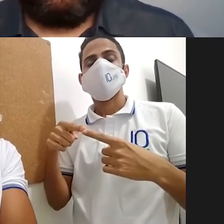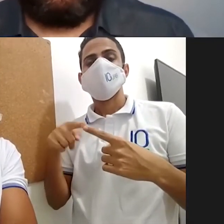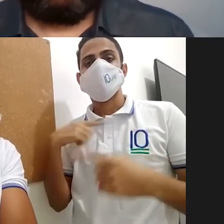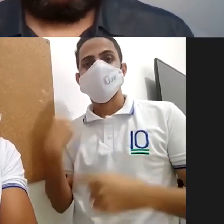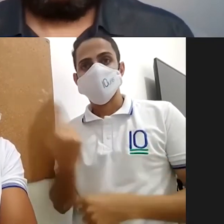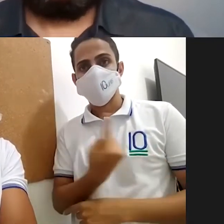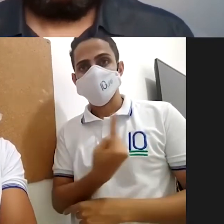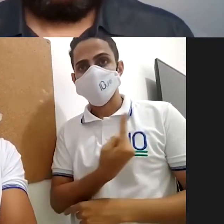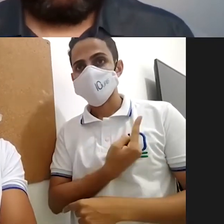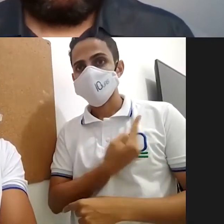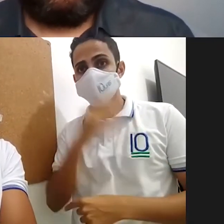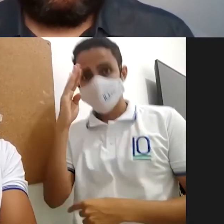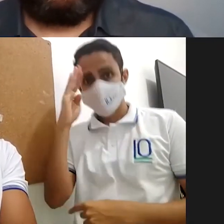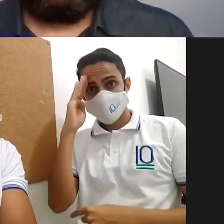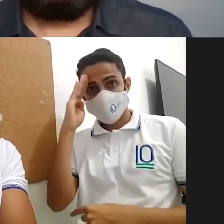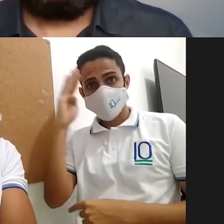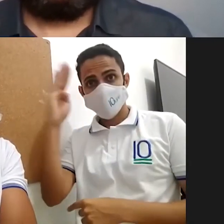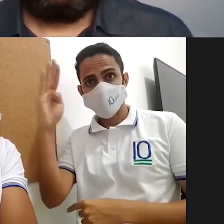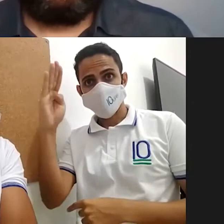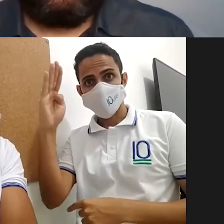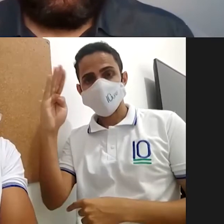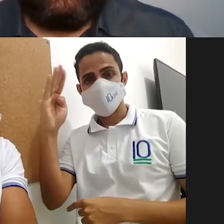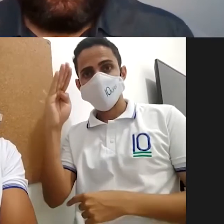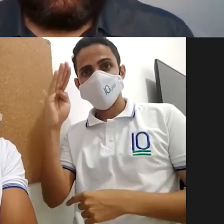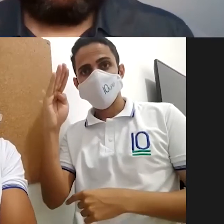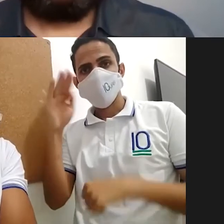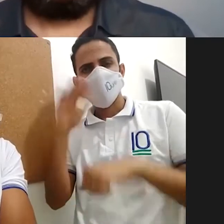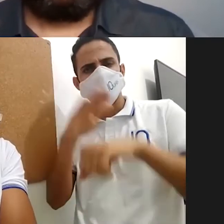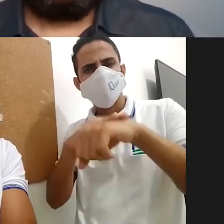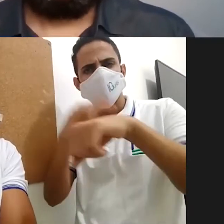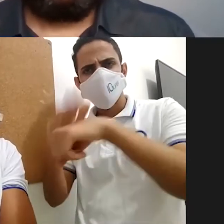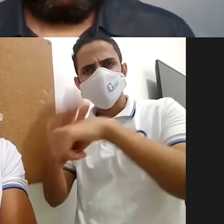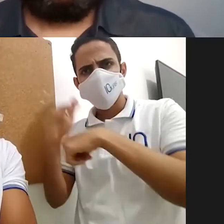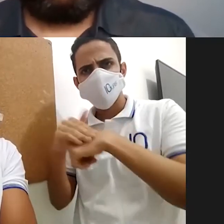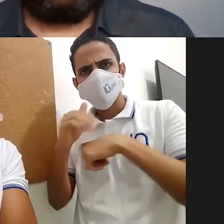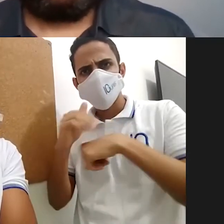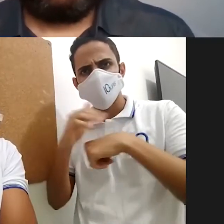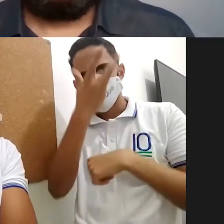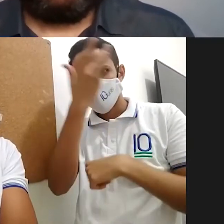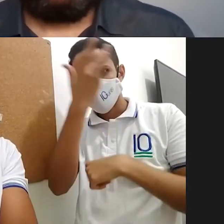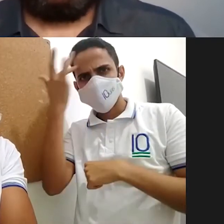Como? Chamando a sociedade para governar com a gente. Governar não, né?